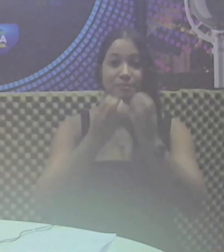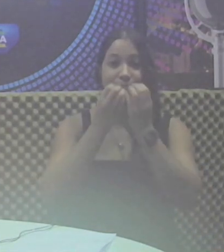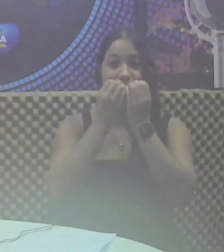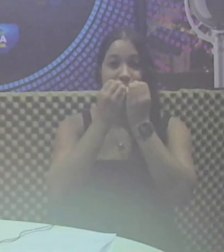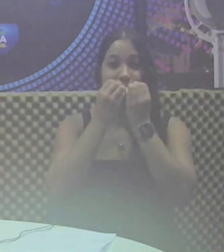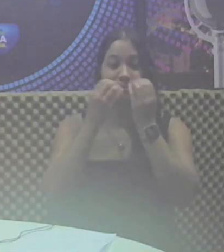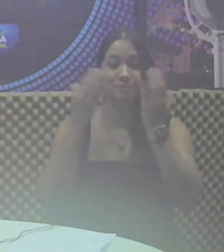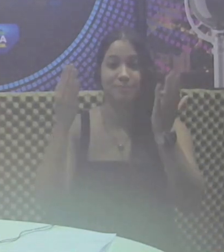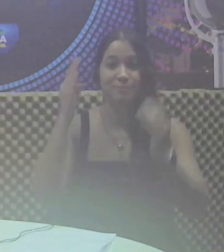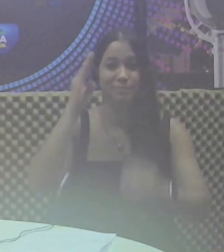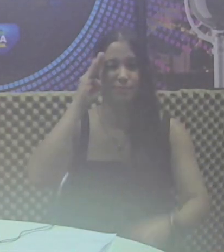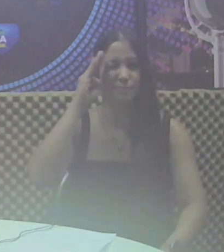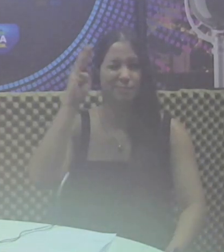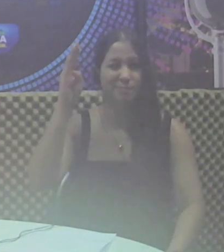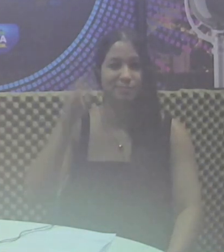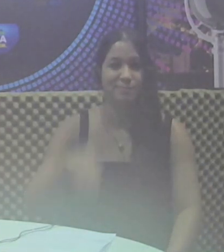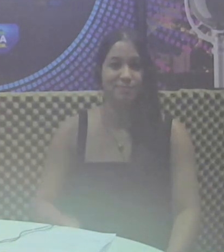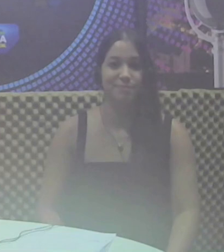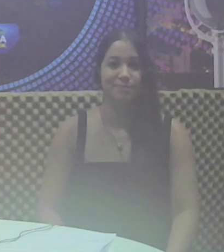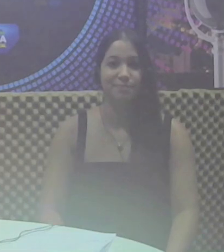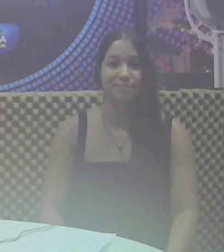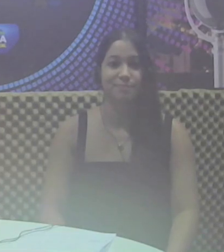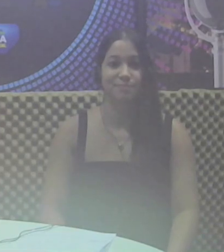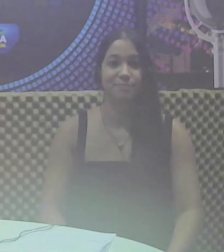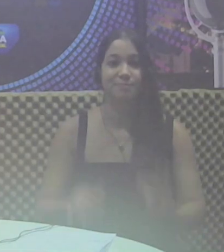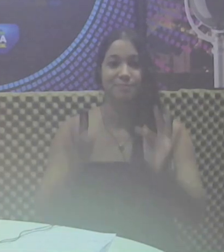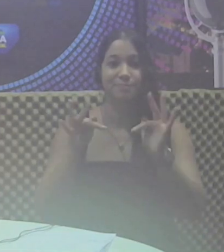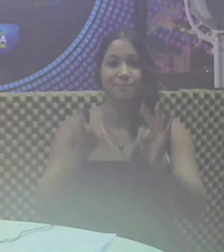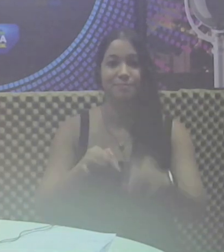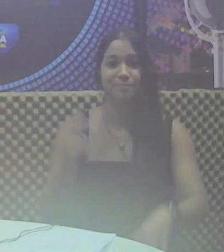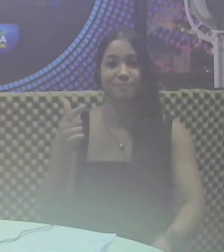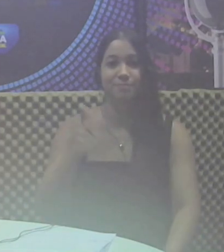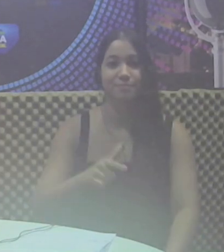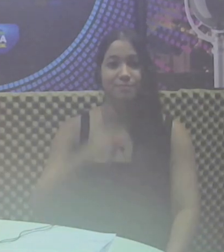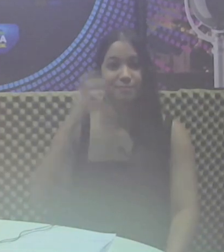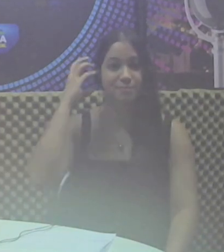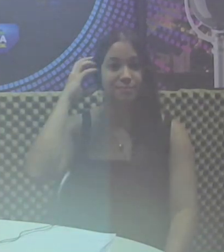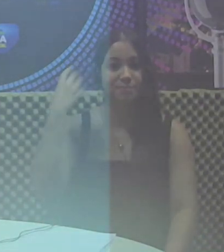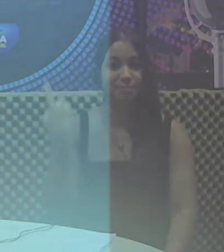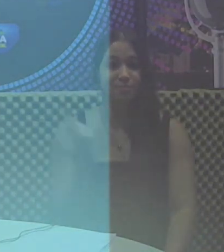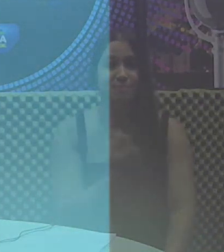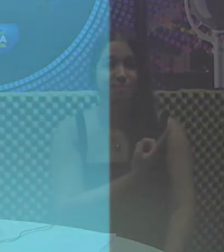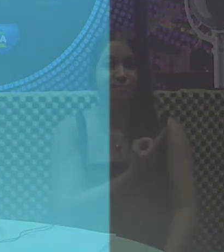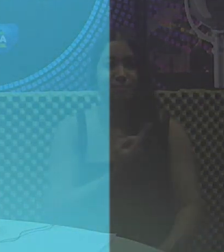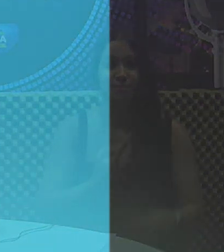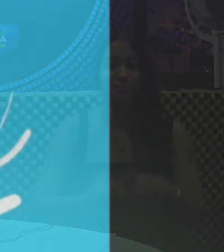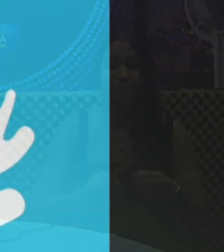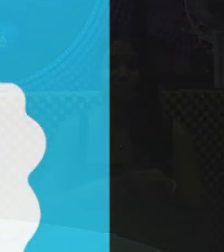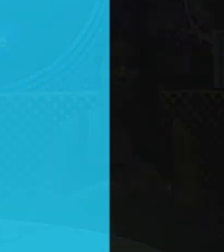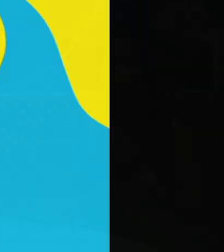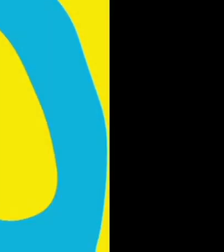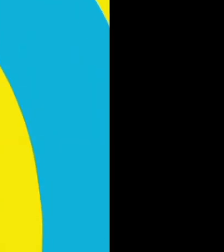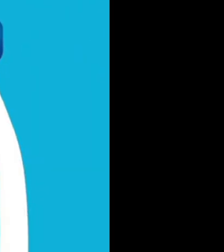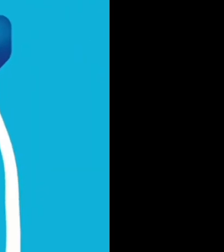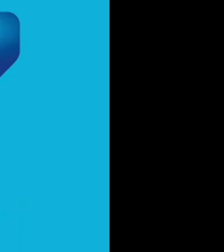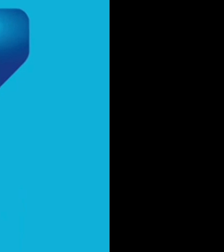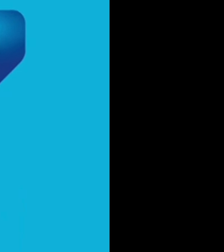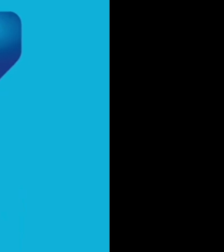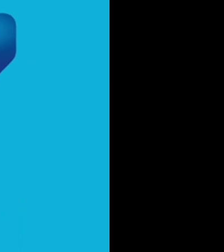mais, fazer bem. Até a próxima. Fica por aqui mais uma edição do programa da Rádio Nossa Cidade.